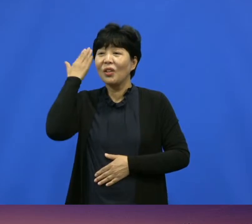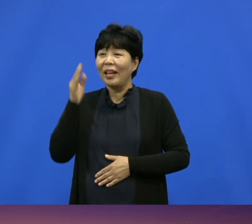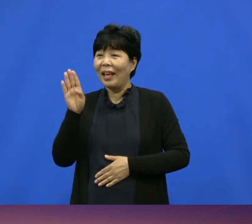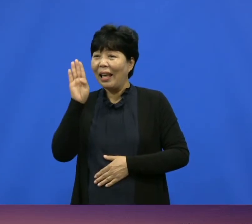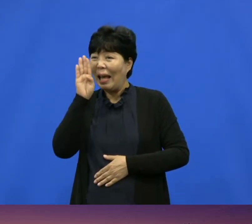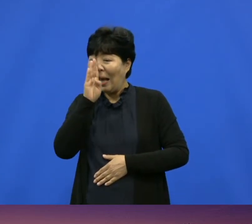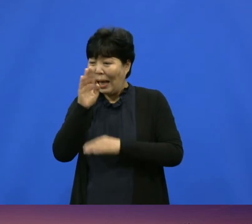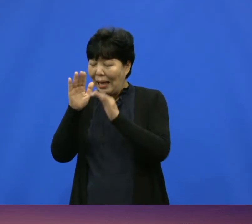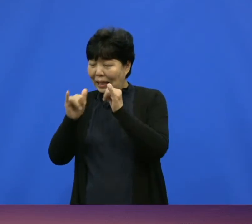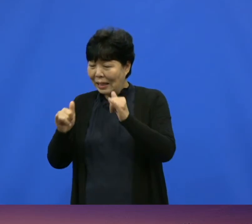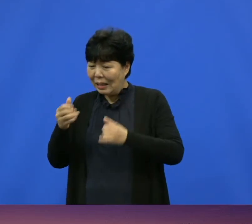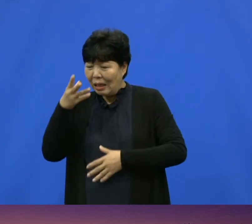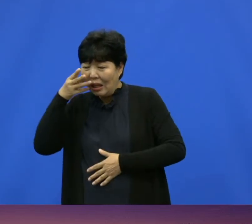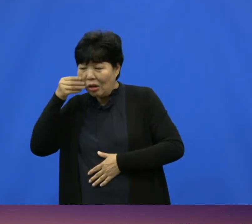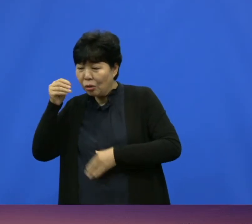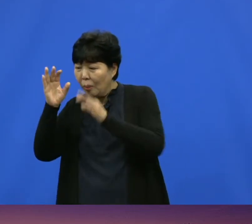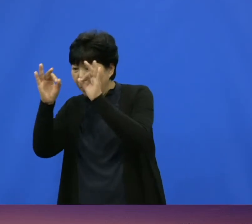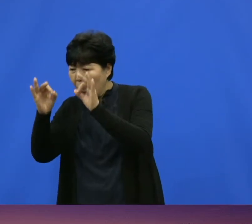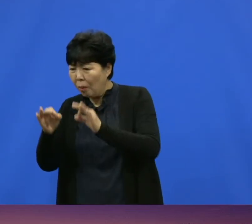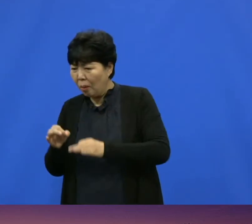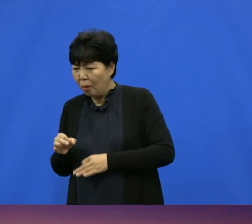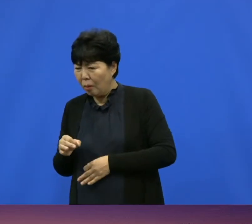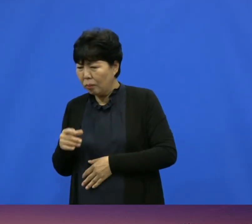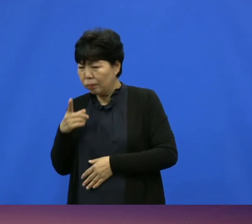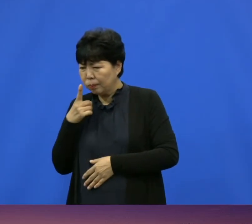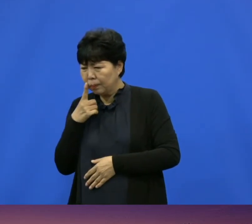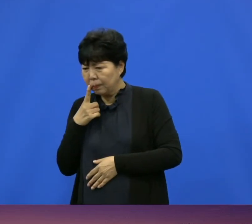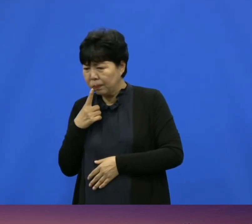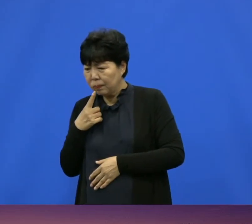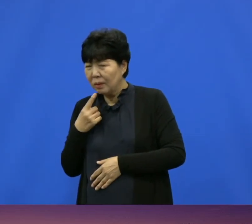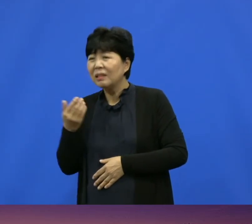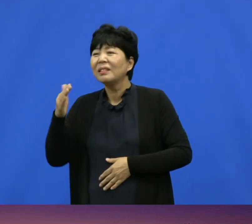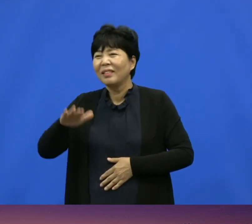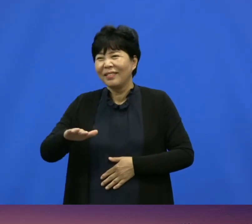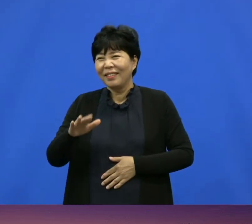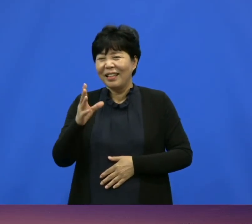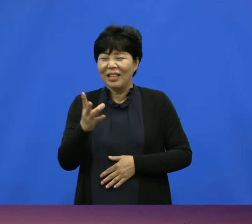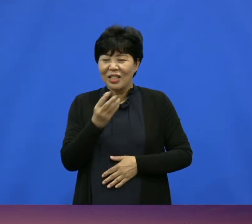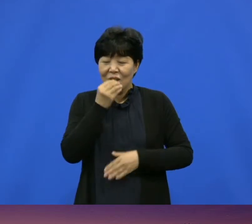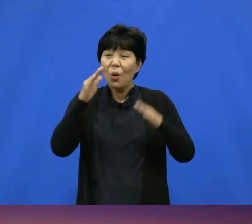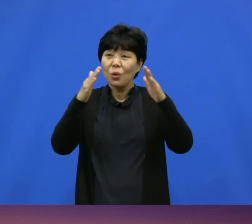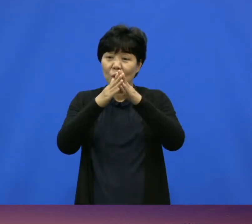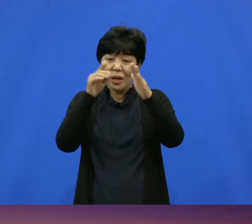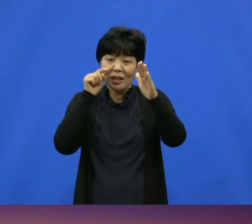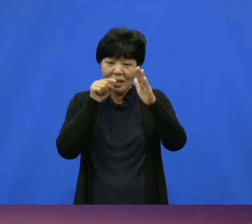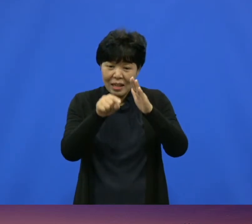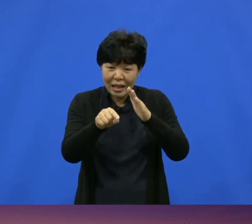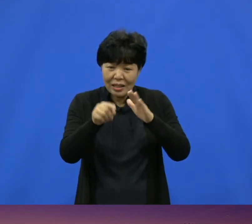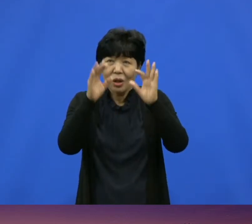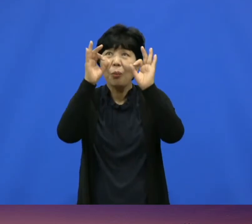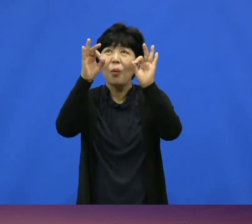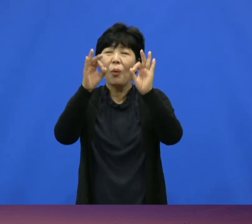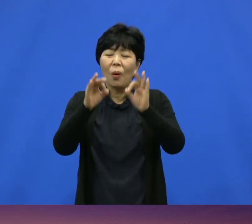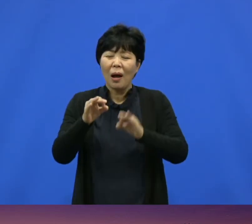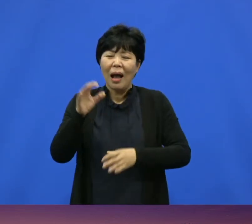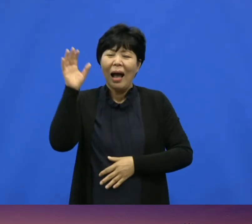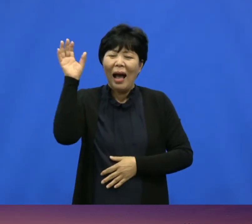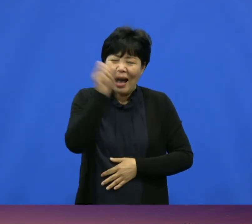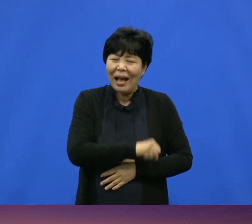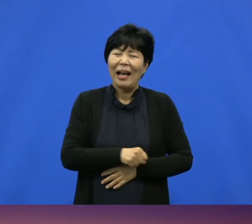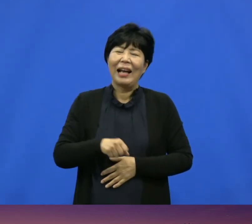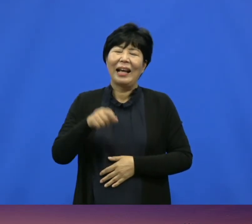힘들어했습니다. 그런데 성소에 들어가는 순간 어떤 깨달음이 왔어요. 그 깨달음이 뭐냐면 그들의